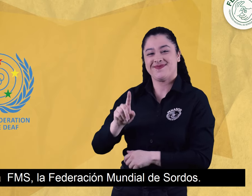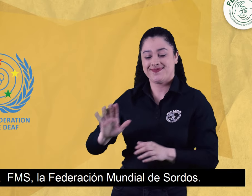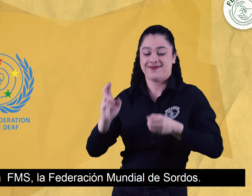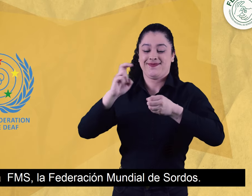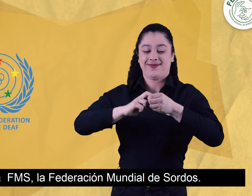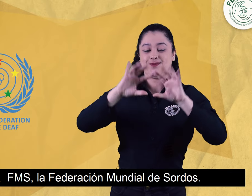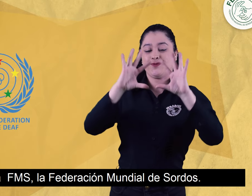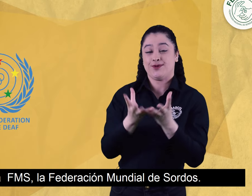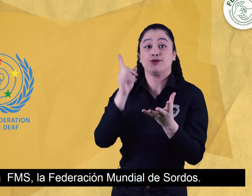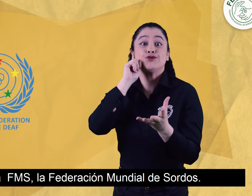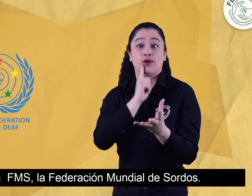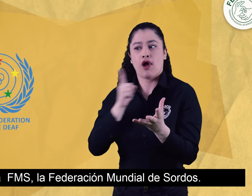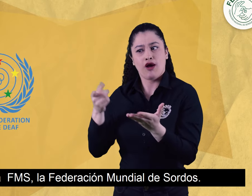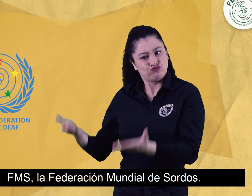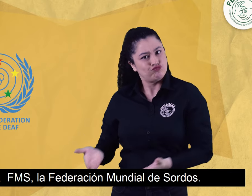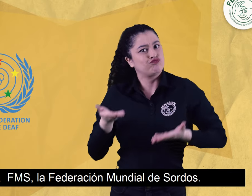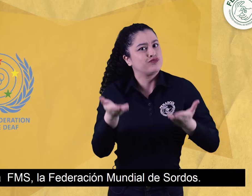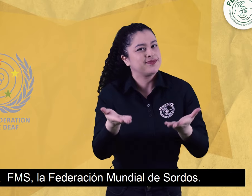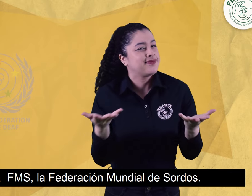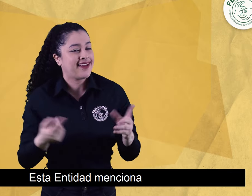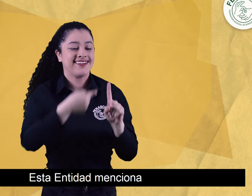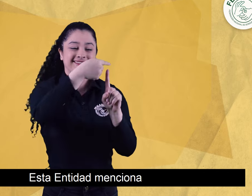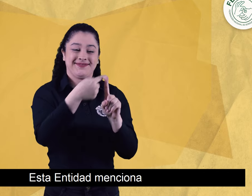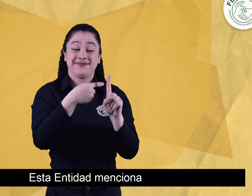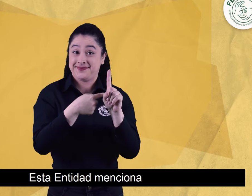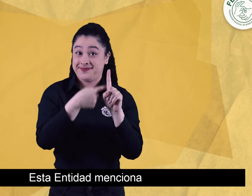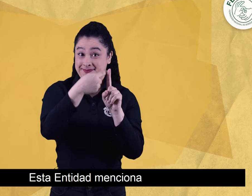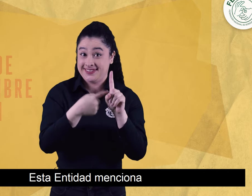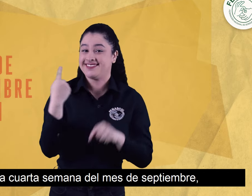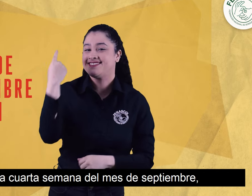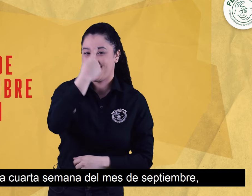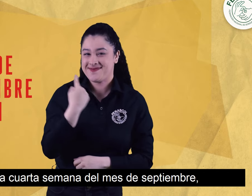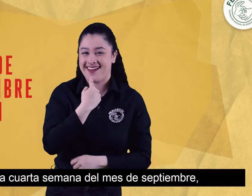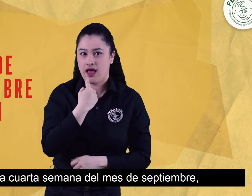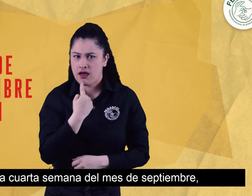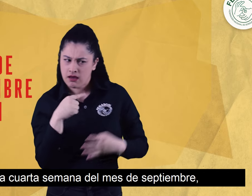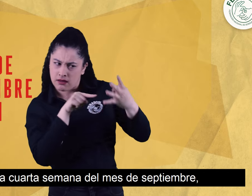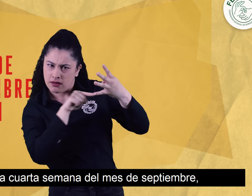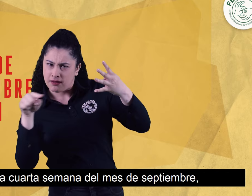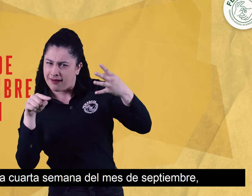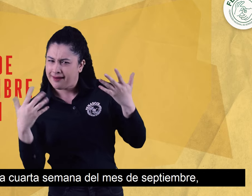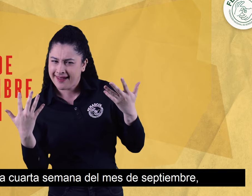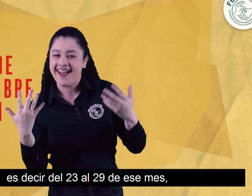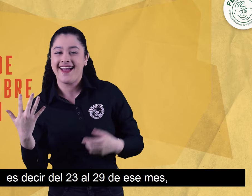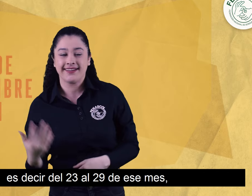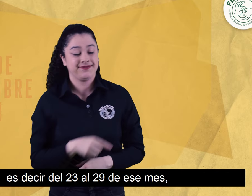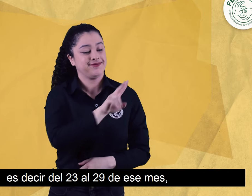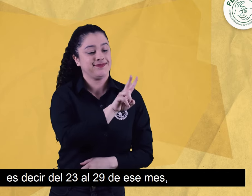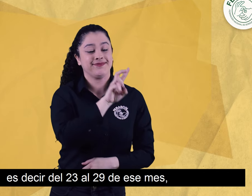mundial de sordos esta entidad menciona que la cuarta semana del mes de septiembre es decir del